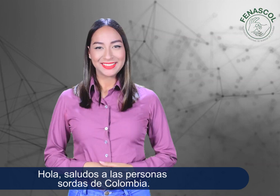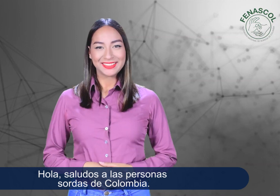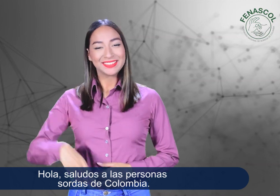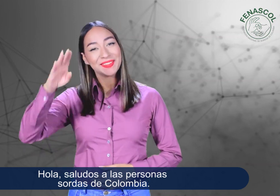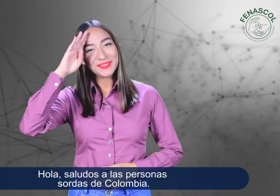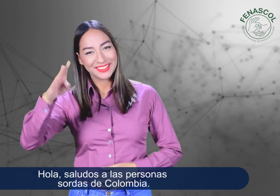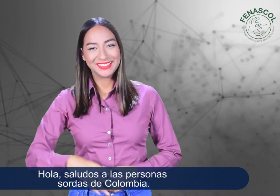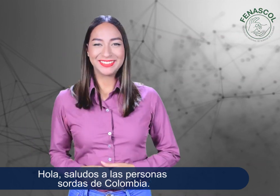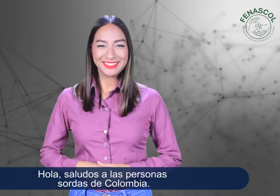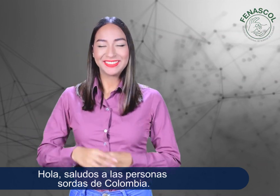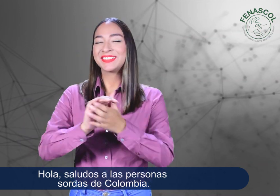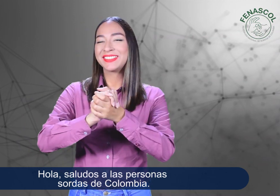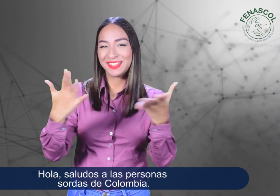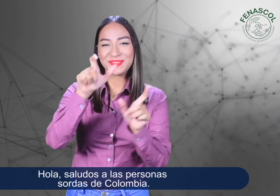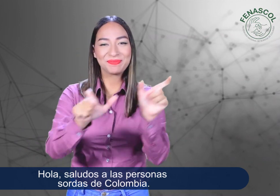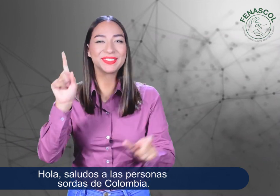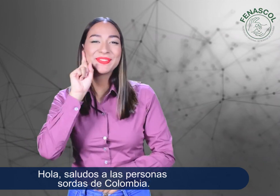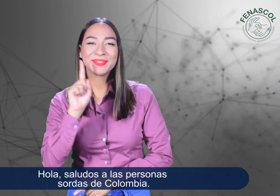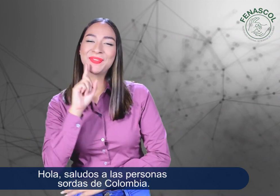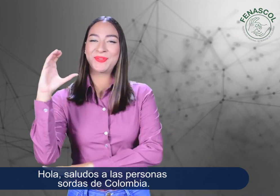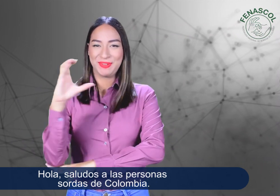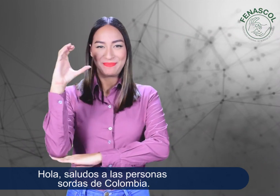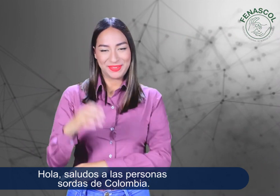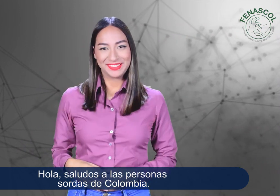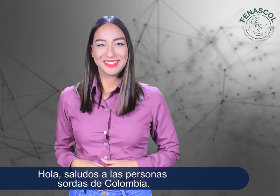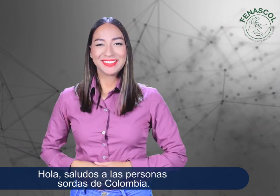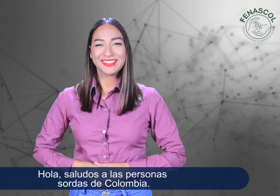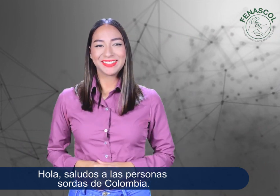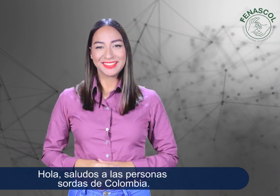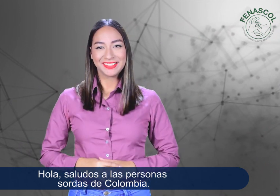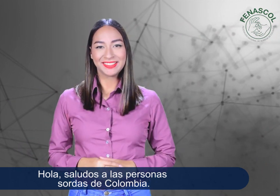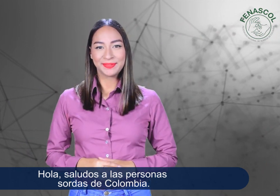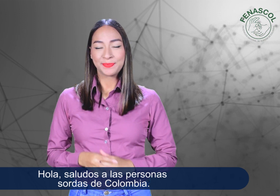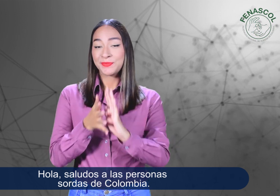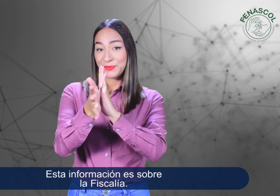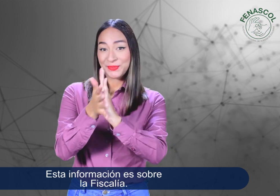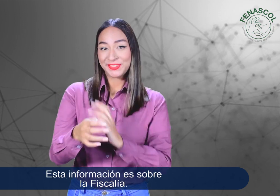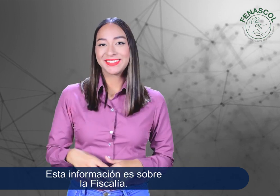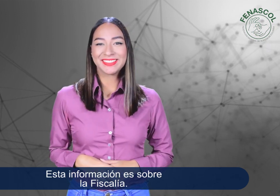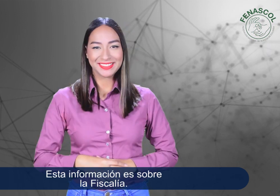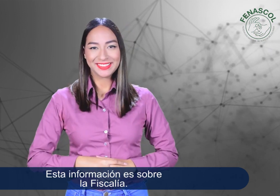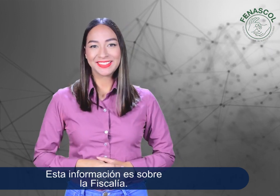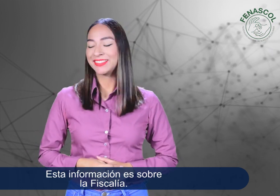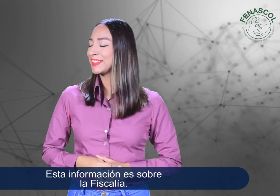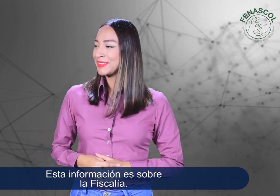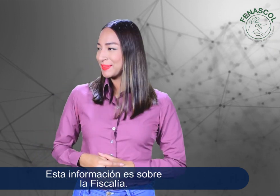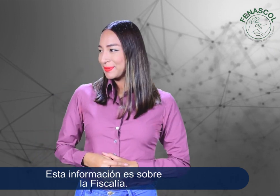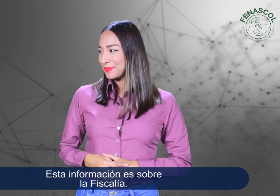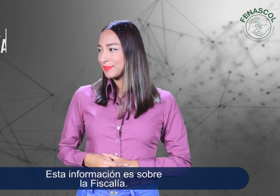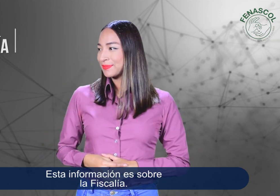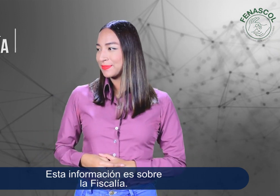Hola, saludos a las personas sordas de Colombia. Esta información es sobre